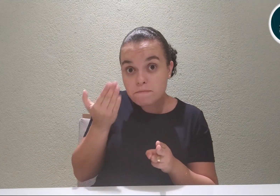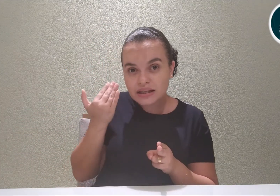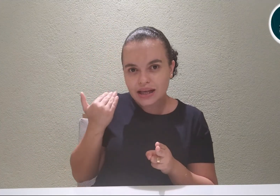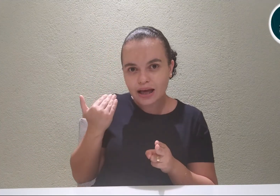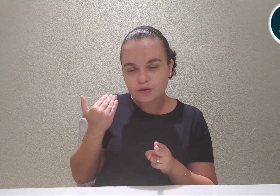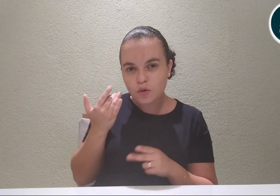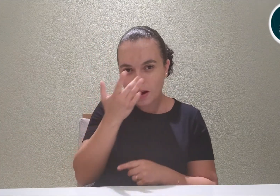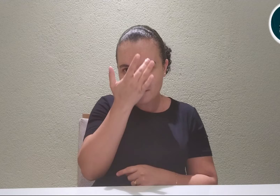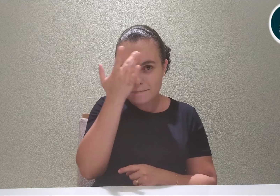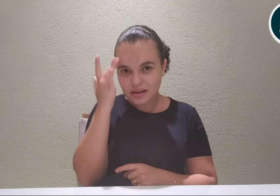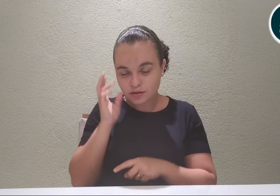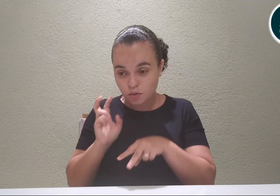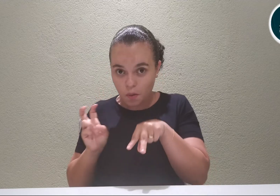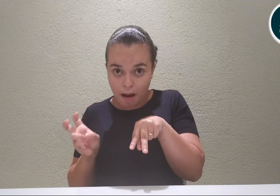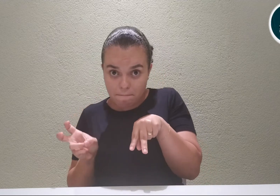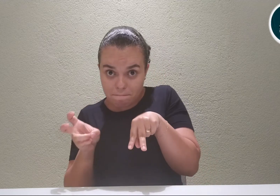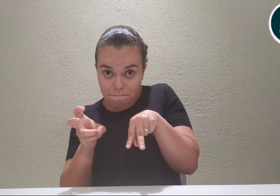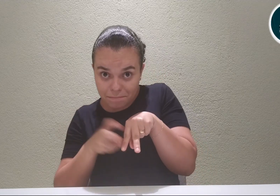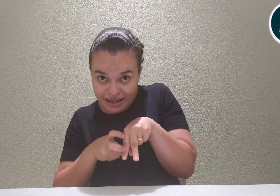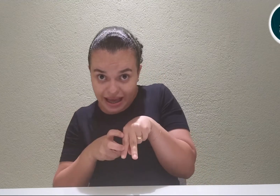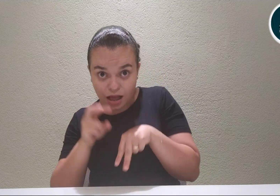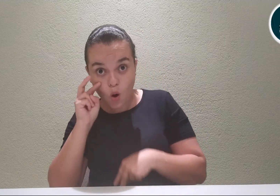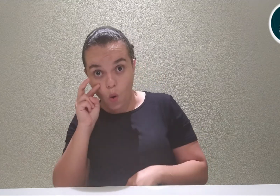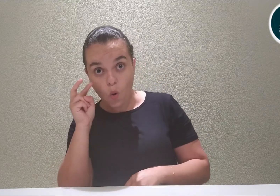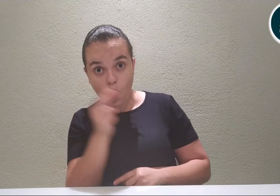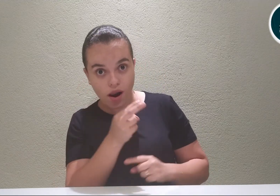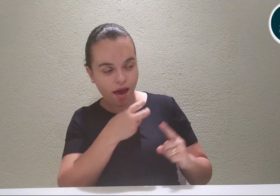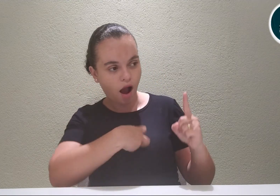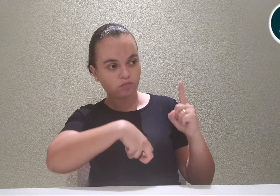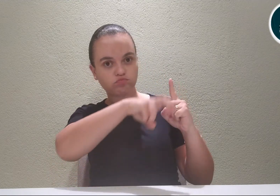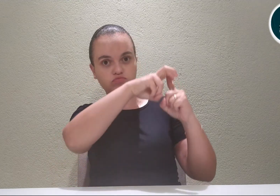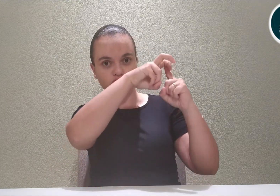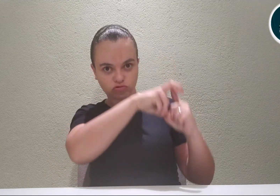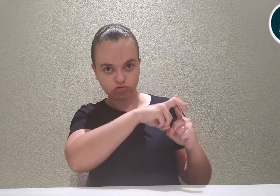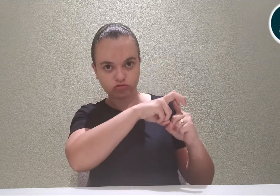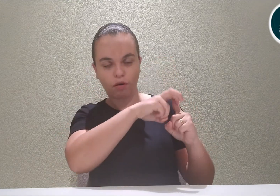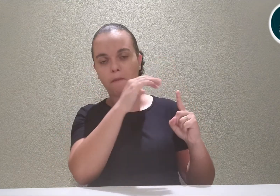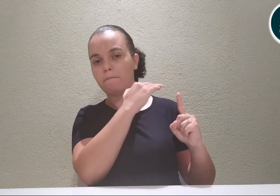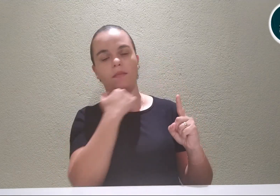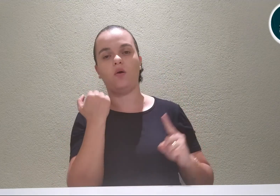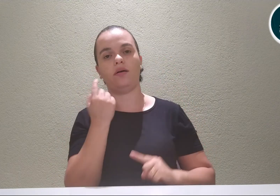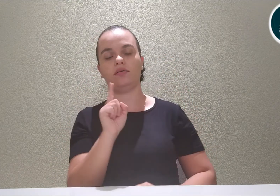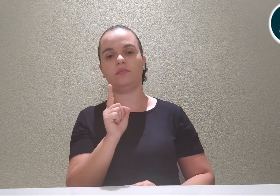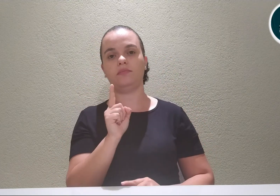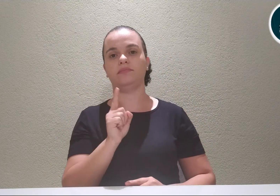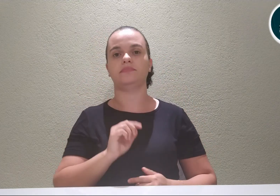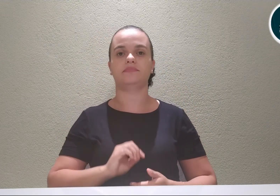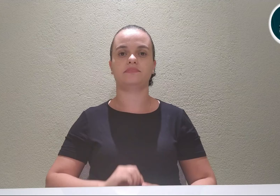obtêm a salvação, assim como as pessoas que eram picadas e olhavam para a cobra